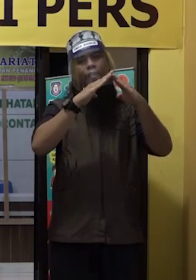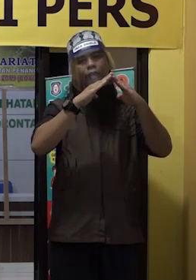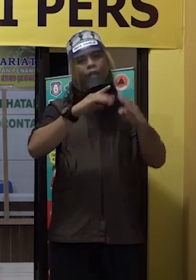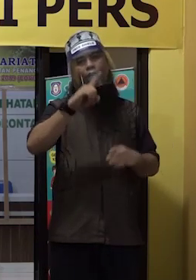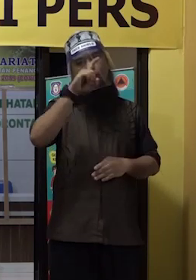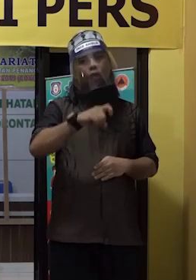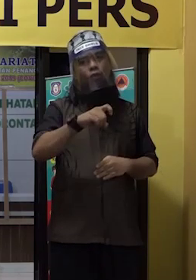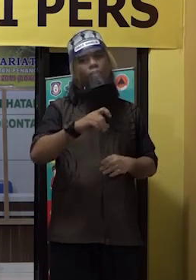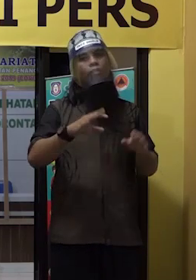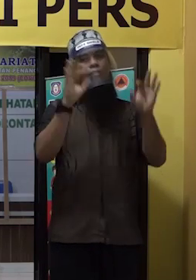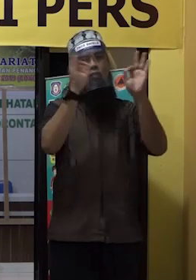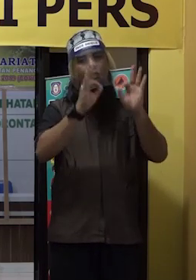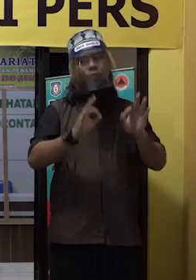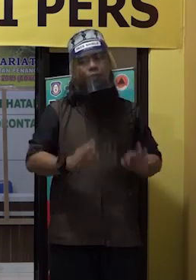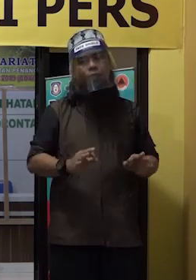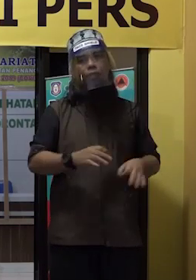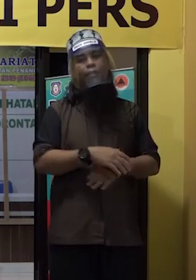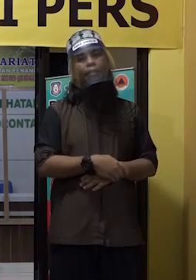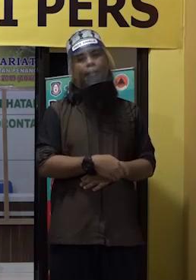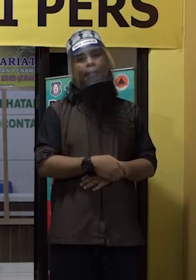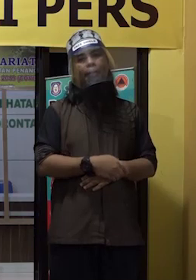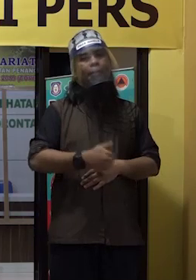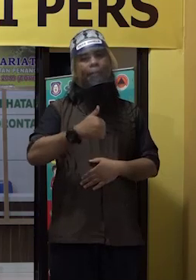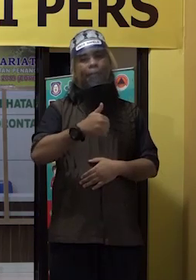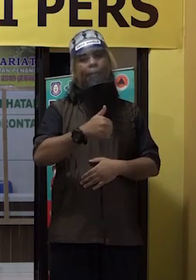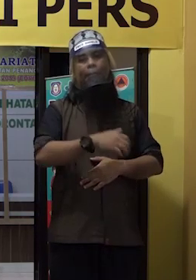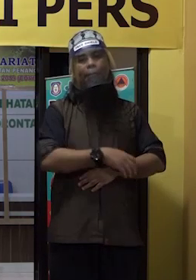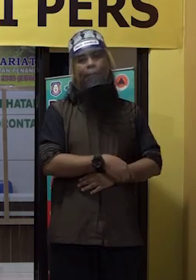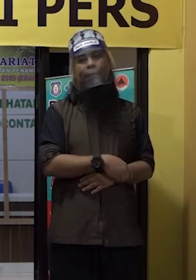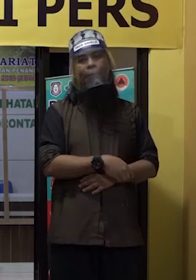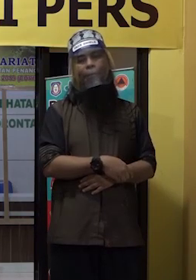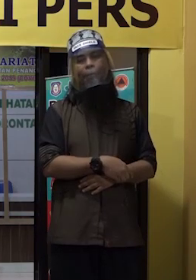memenuhi syarat kesehatan, yakni